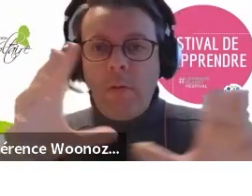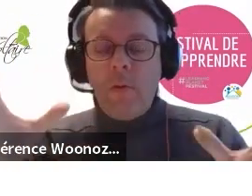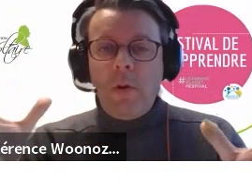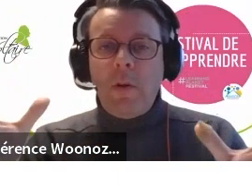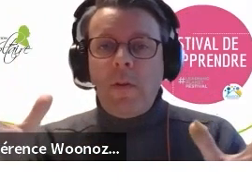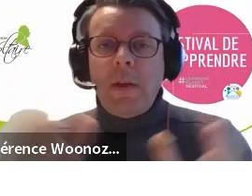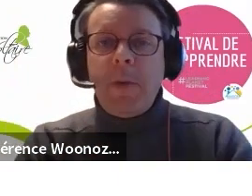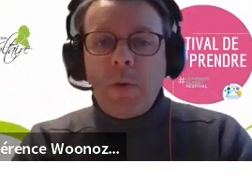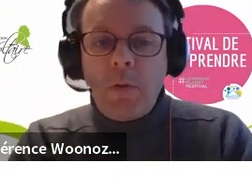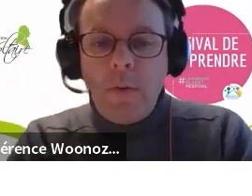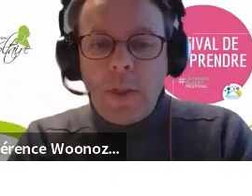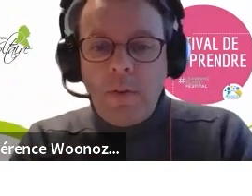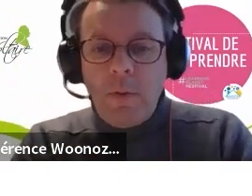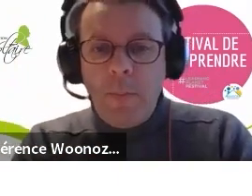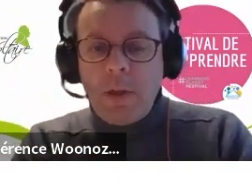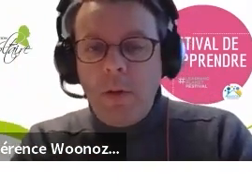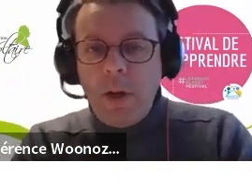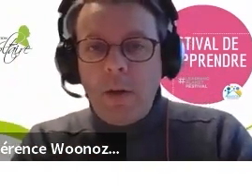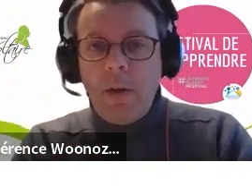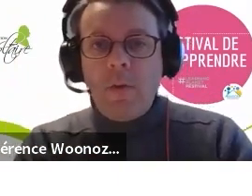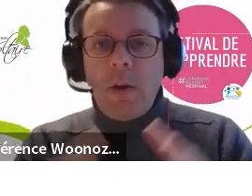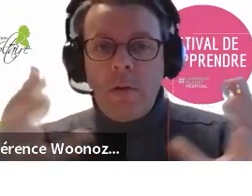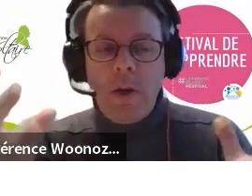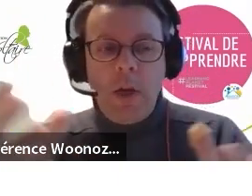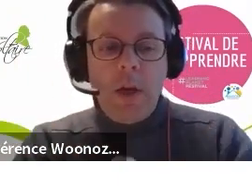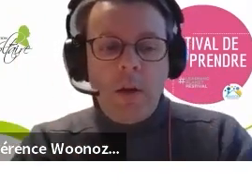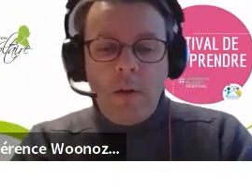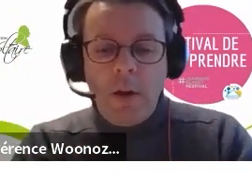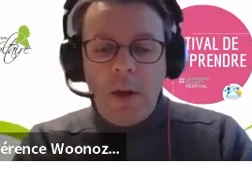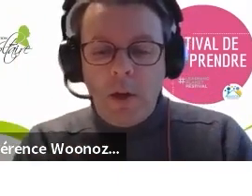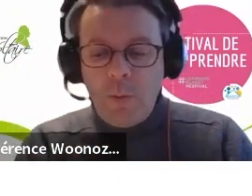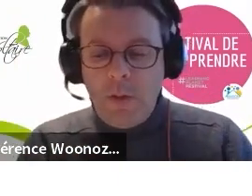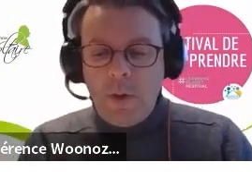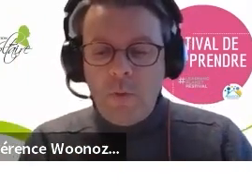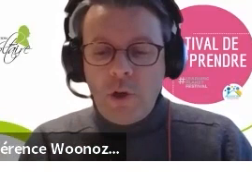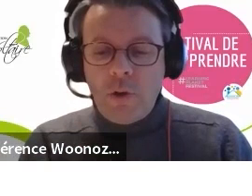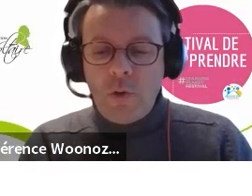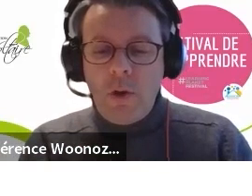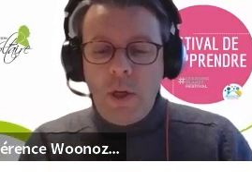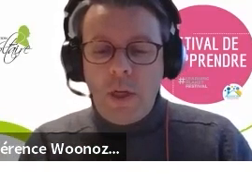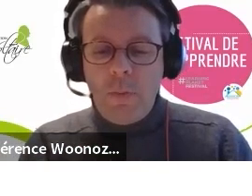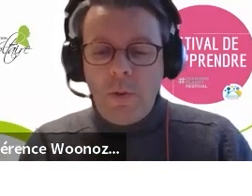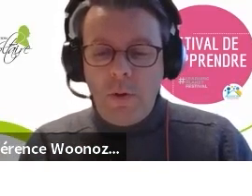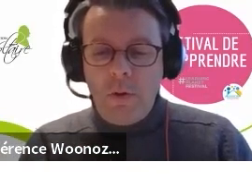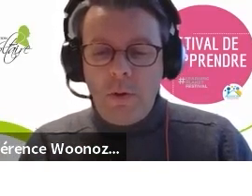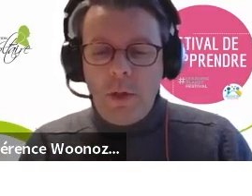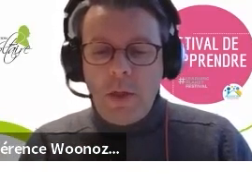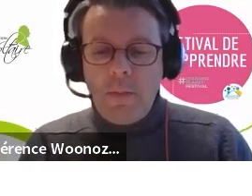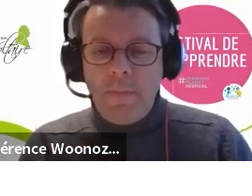Donc, des établissements scolaires, vous avez vraiment la particularité d'avoir un accueil spécifique pour les jeunes sourds et une